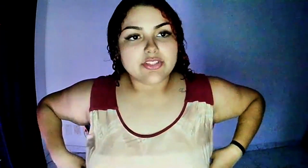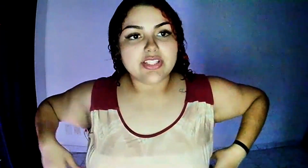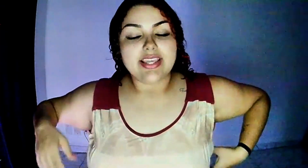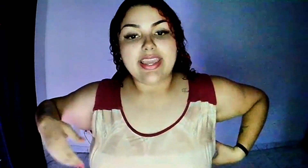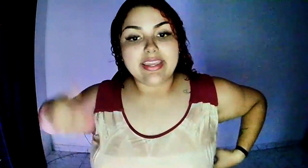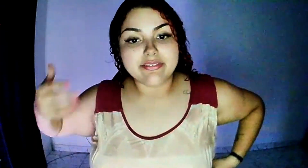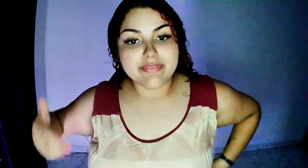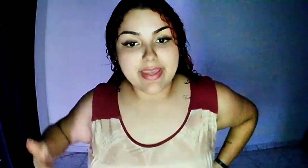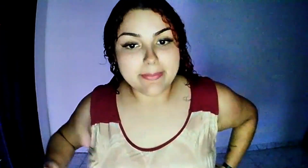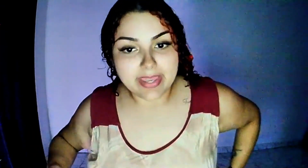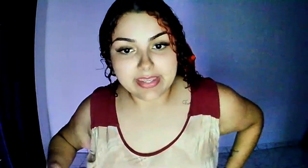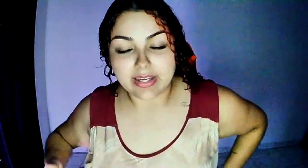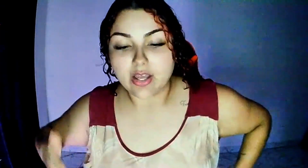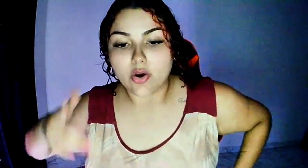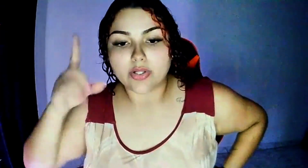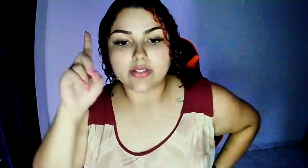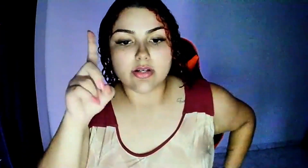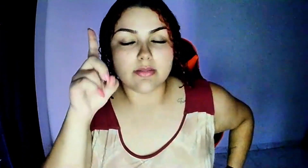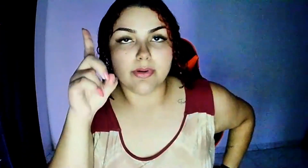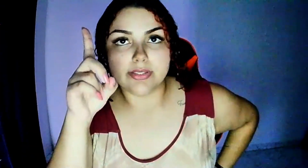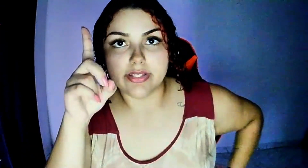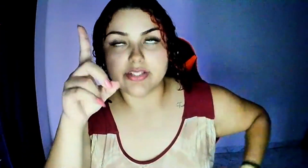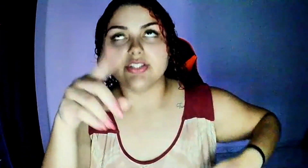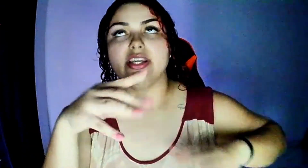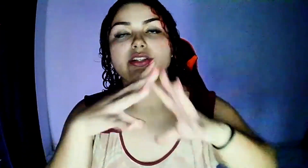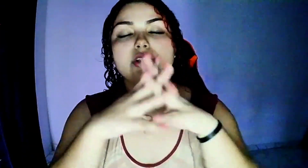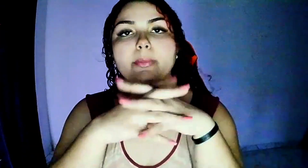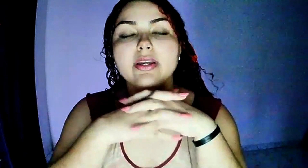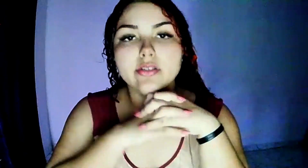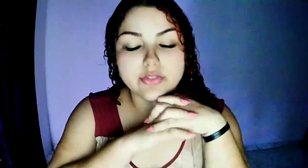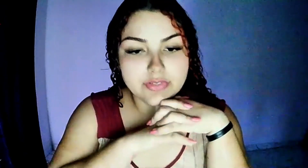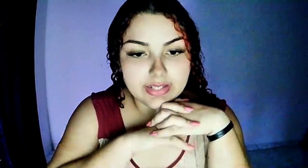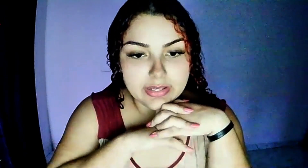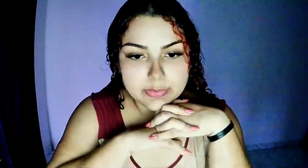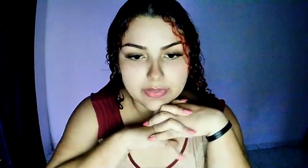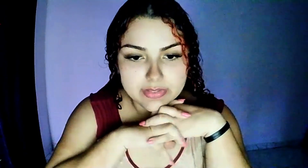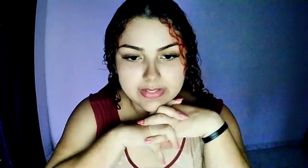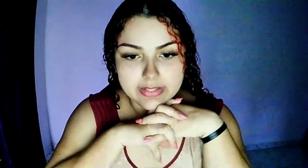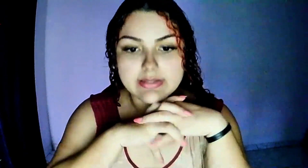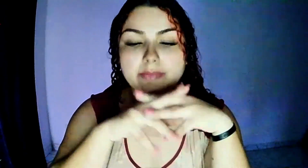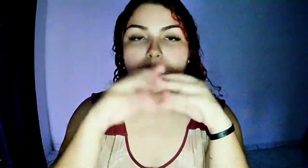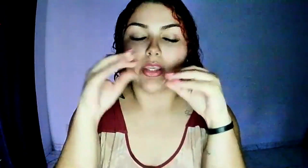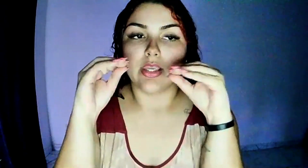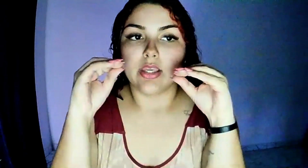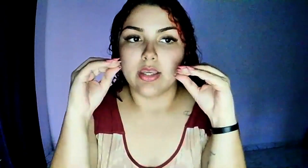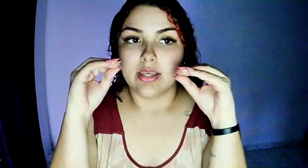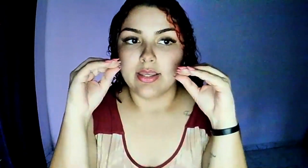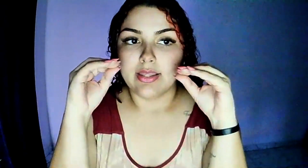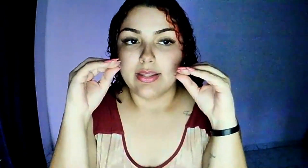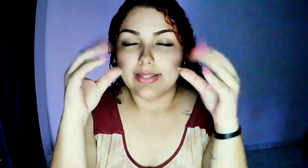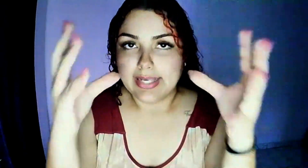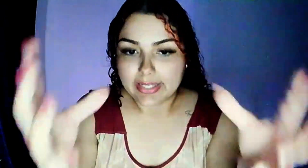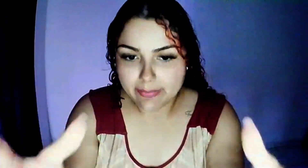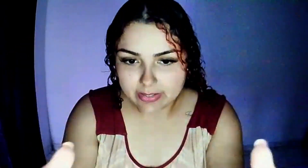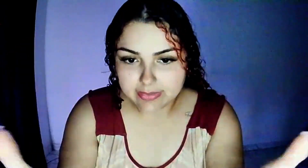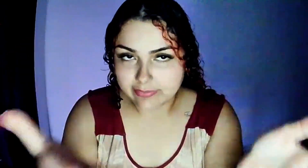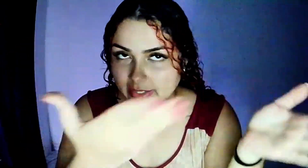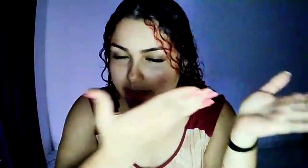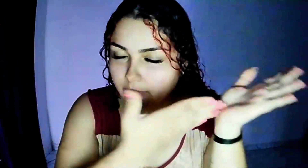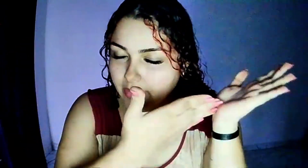de enfermeira. Outra coisa importante, gente, não me canso de falar isso para vocês. Na Libras, eu falei sobre